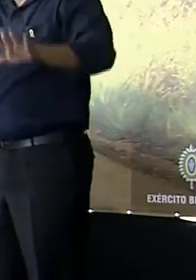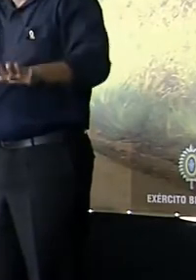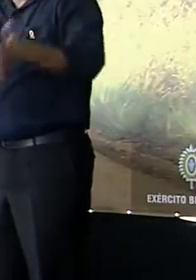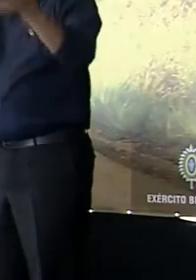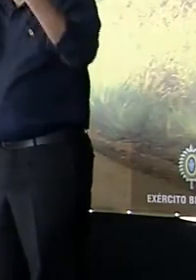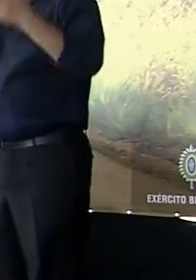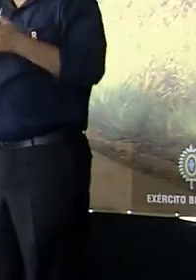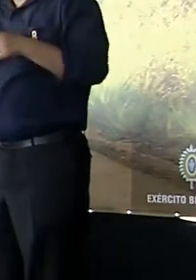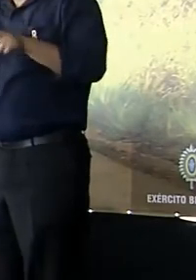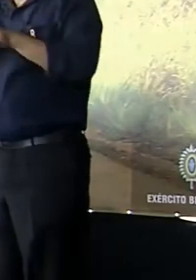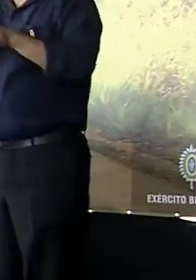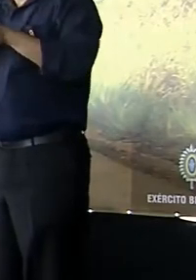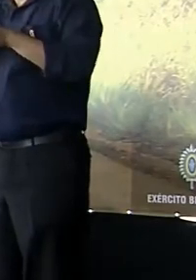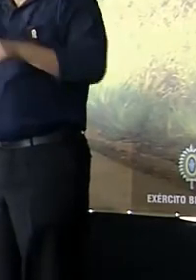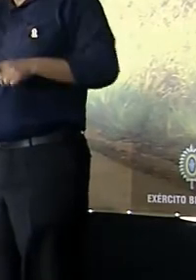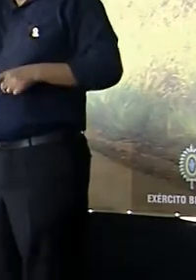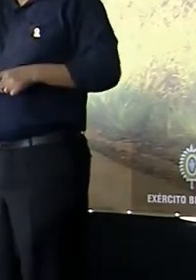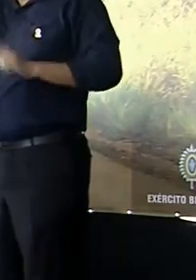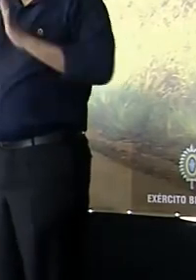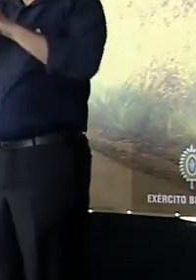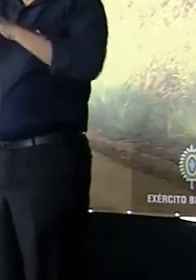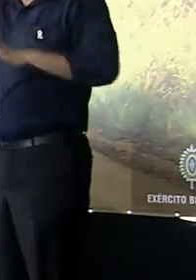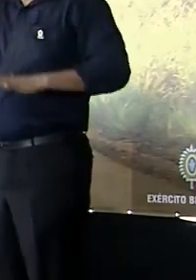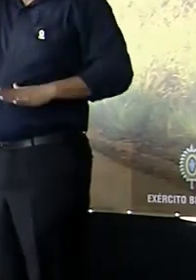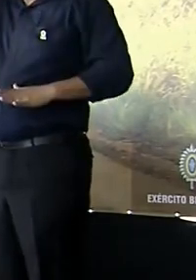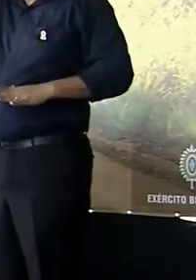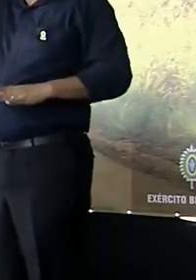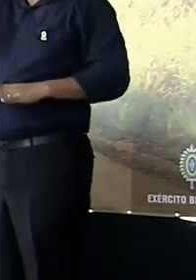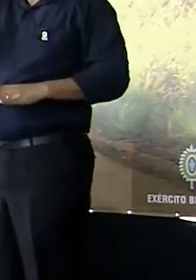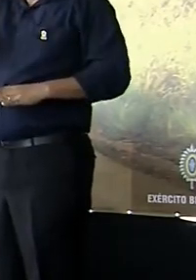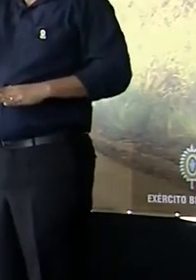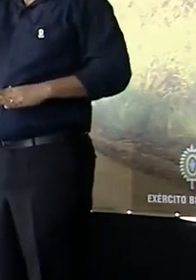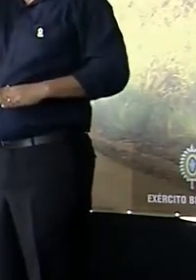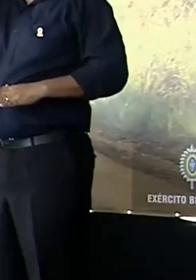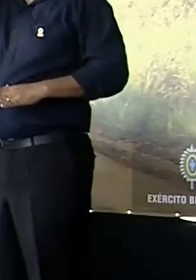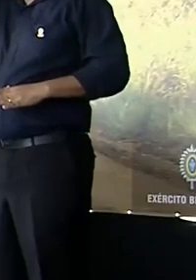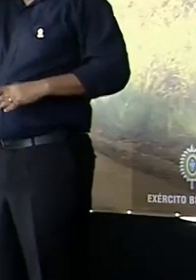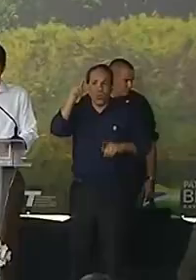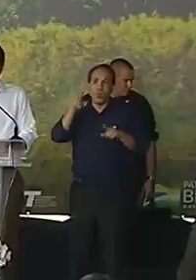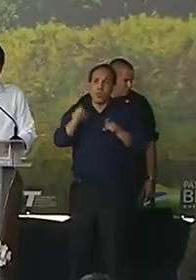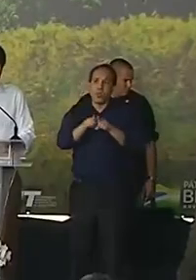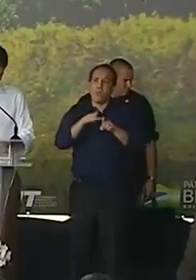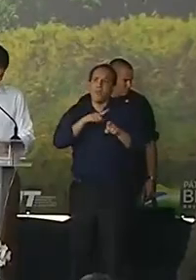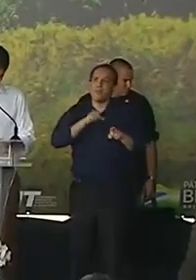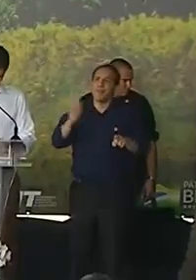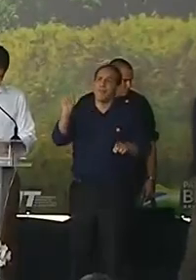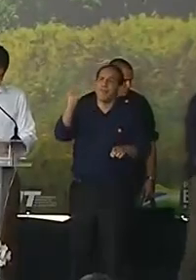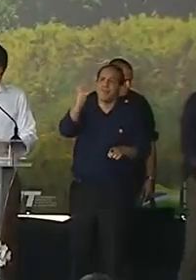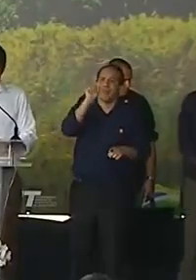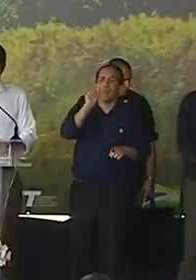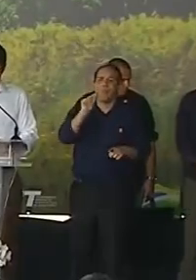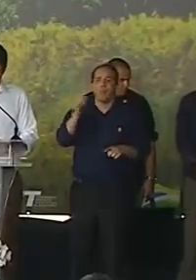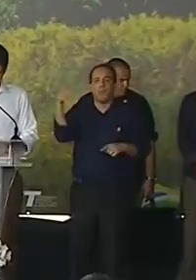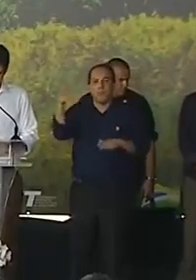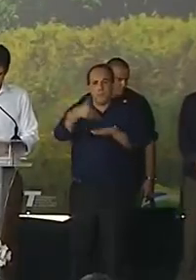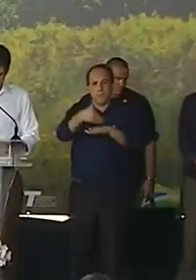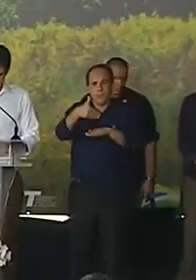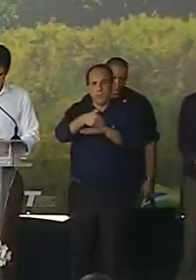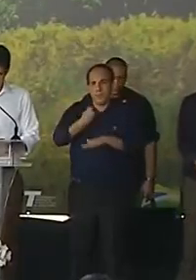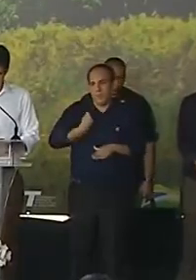Pará, como também parlamentares do Estado do Mato Grosso e de demais unidades da Federação.